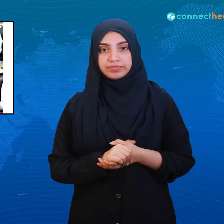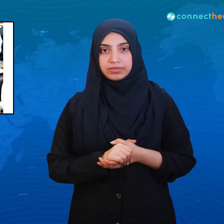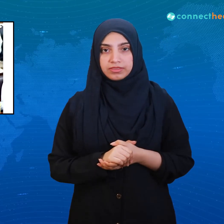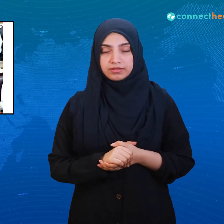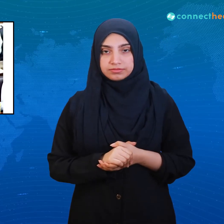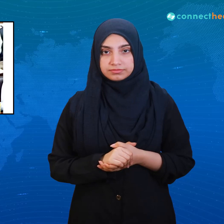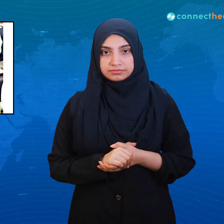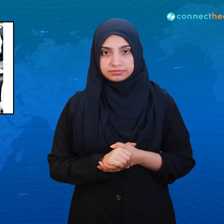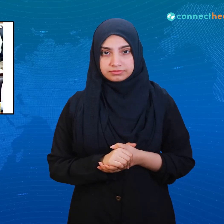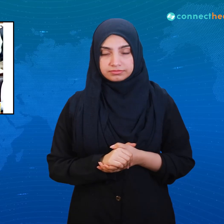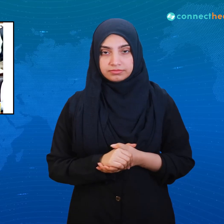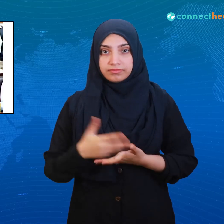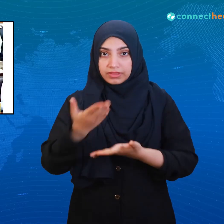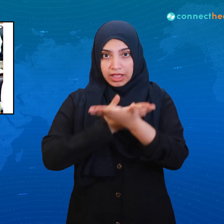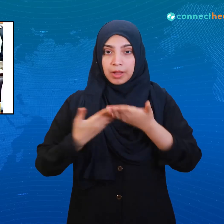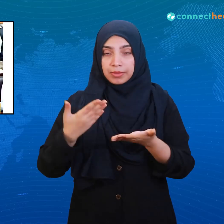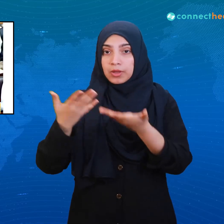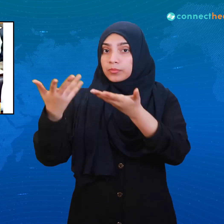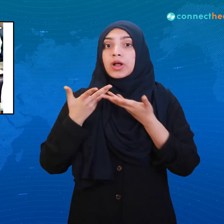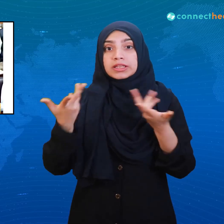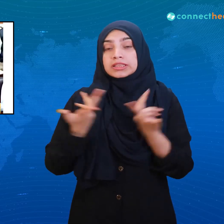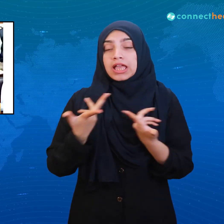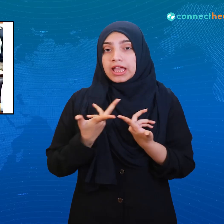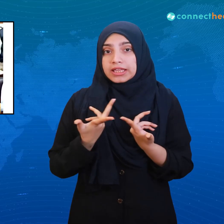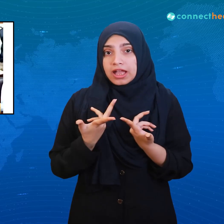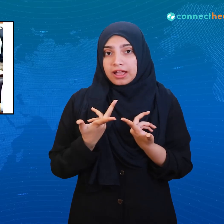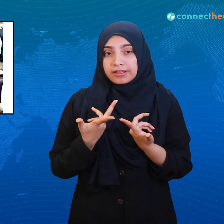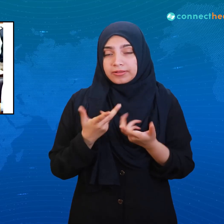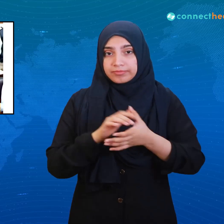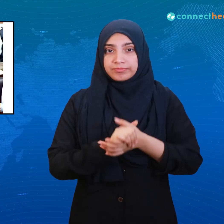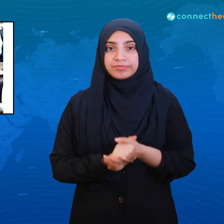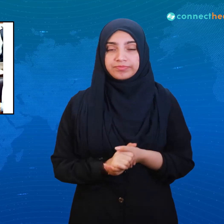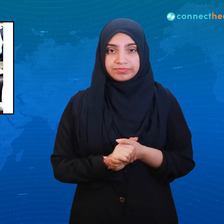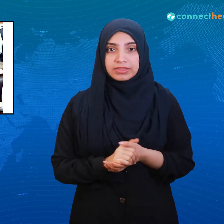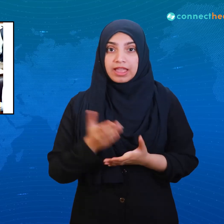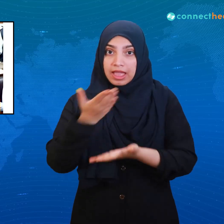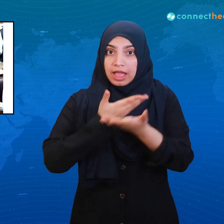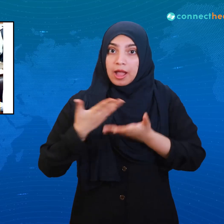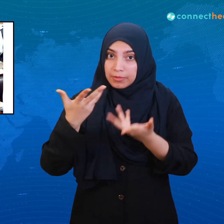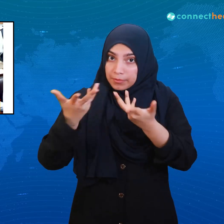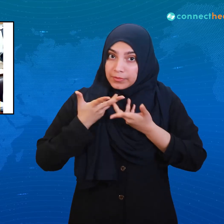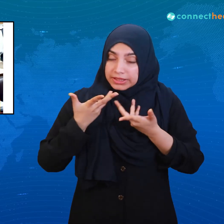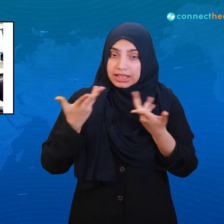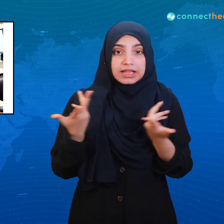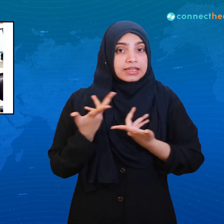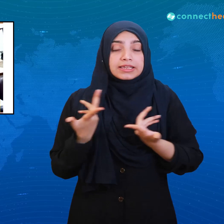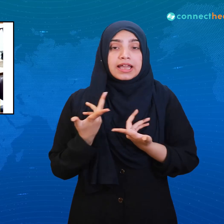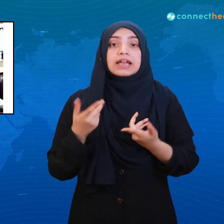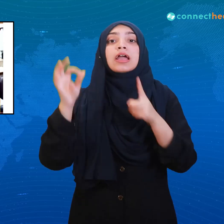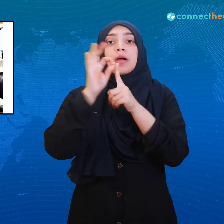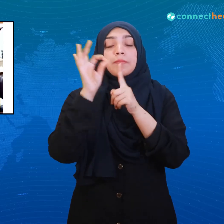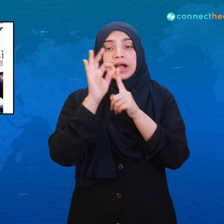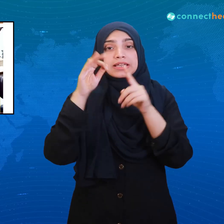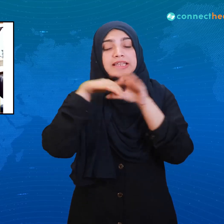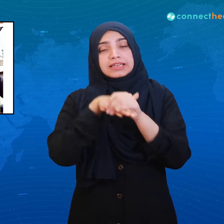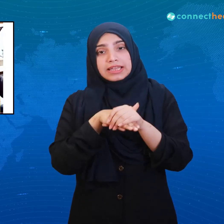जनाब स्पीकर, हमें बताया जाता है, हमारे स्पीकर साहब को बताया जाता है कि पाकिस्तान